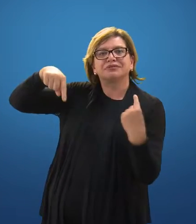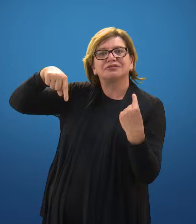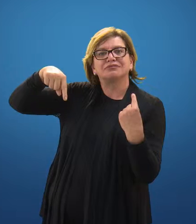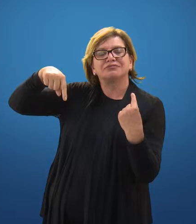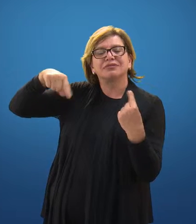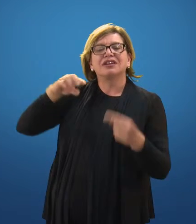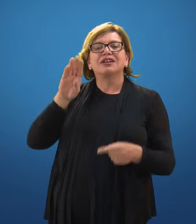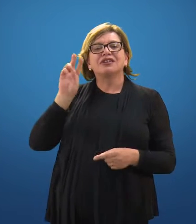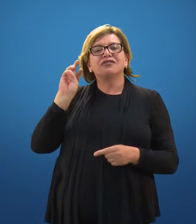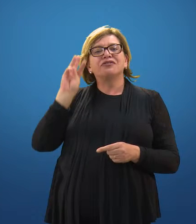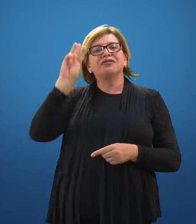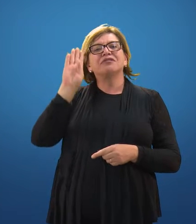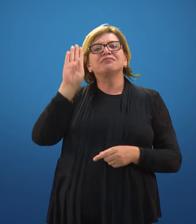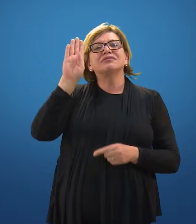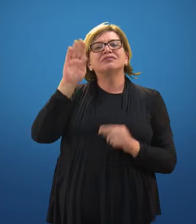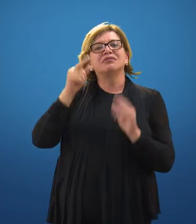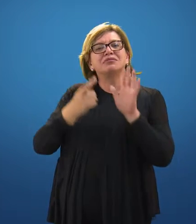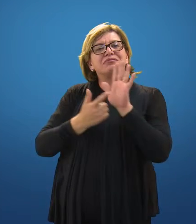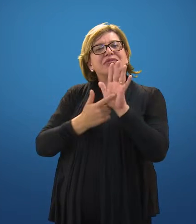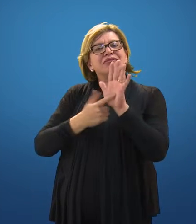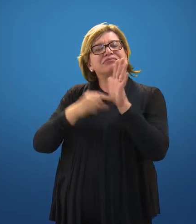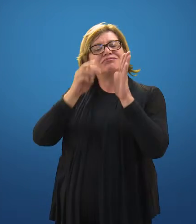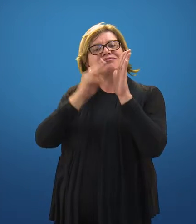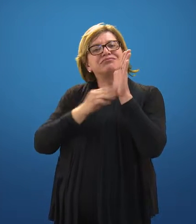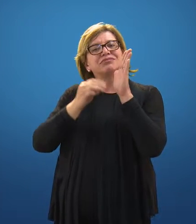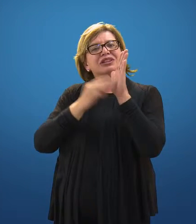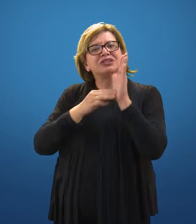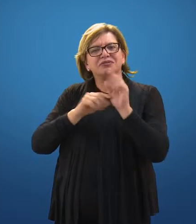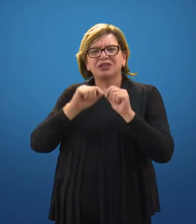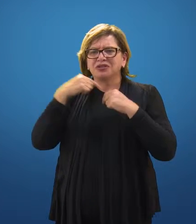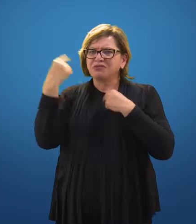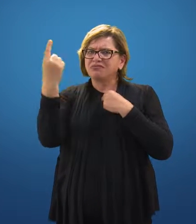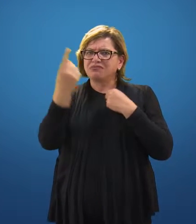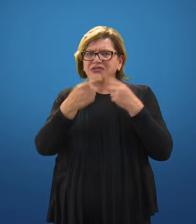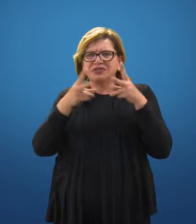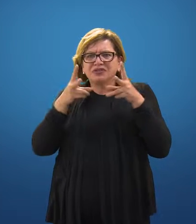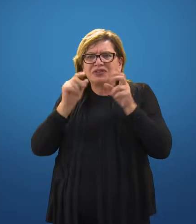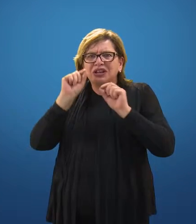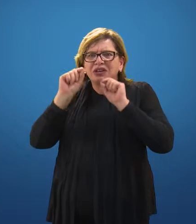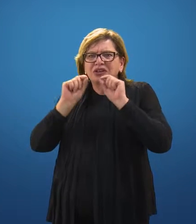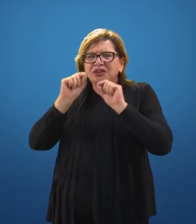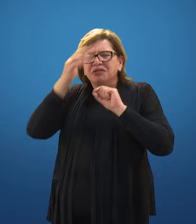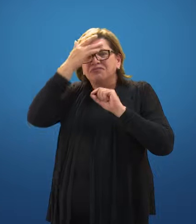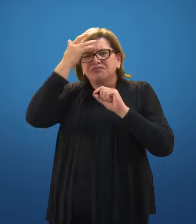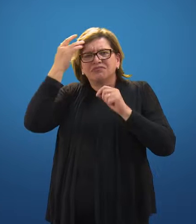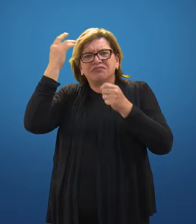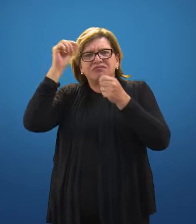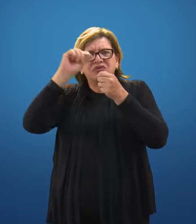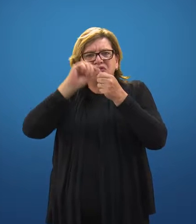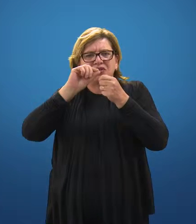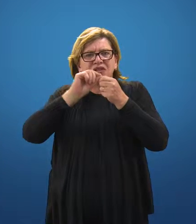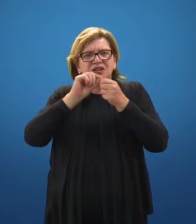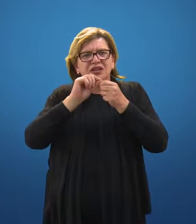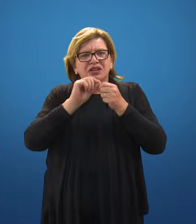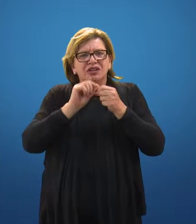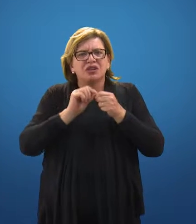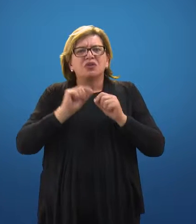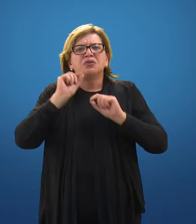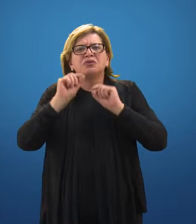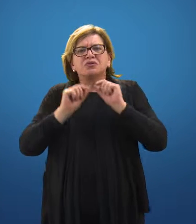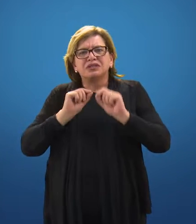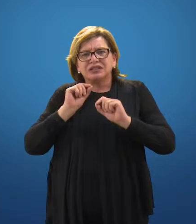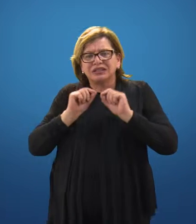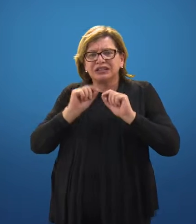sociologia de Weber, ela justamente traz um método para você verificar as ações dos indivíduos. Portanto, o objeto de estudo